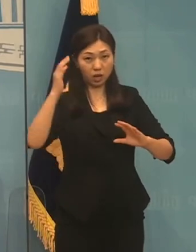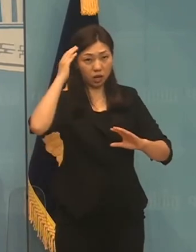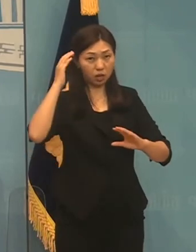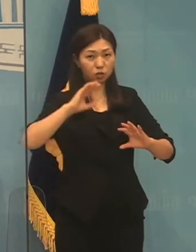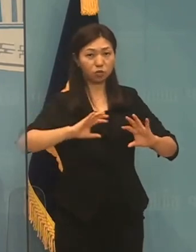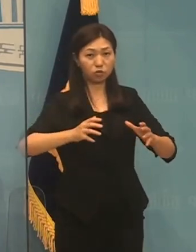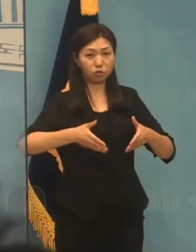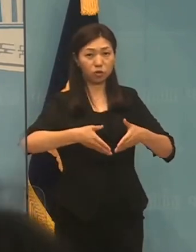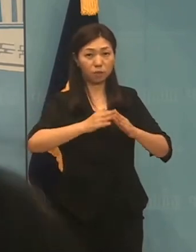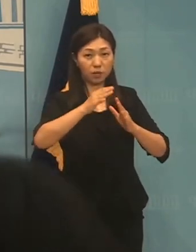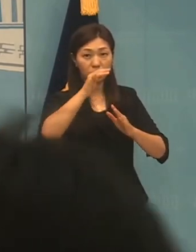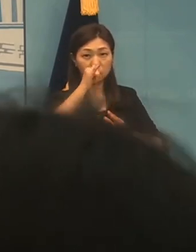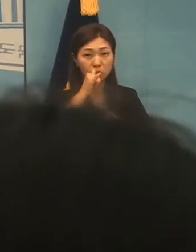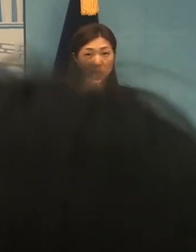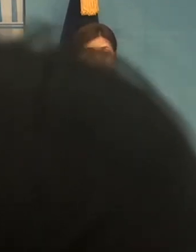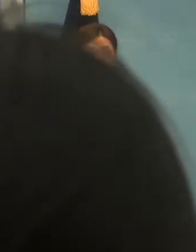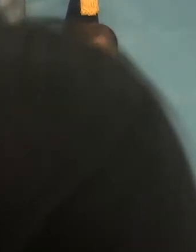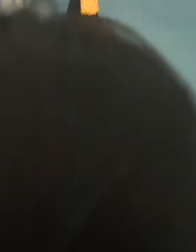미군을